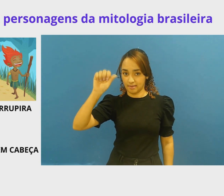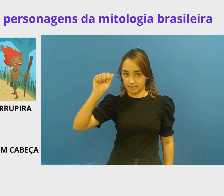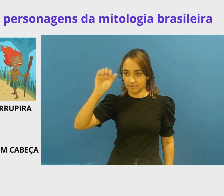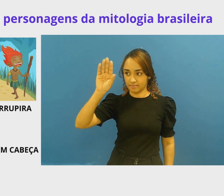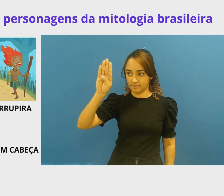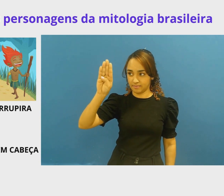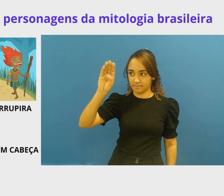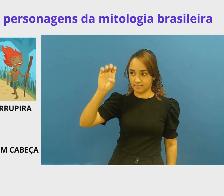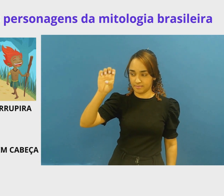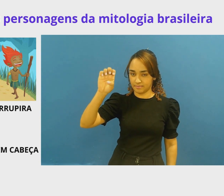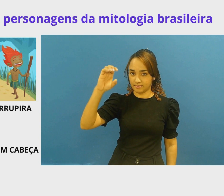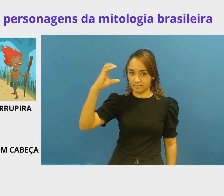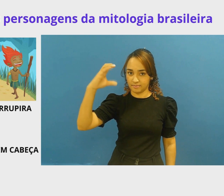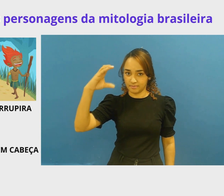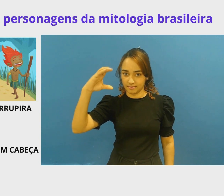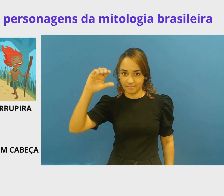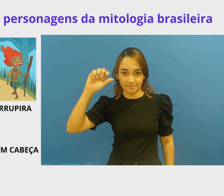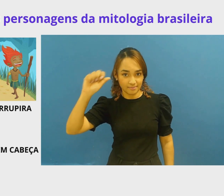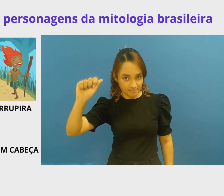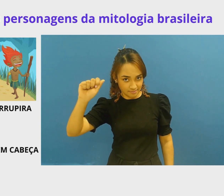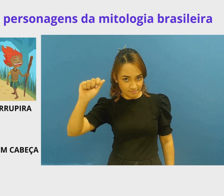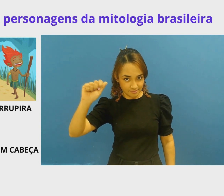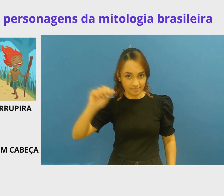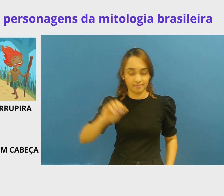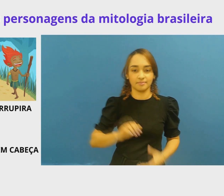a mula